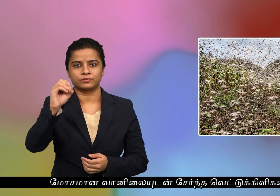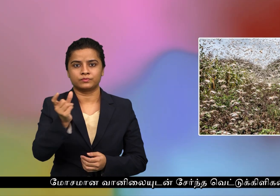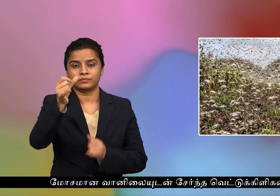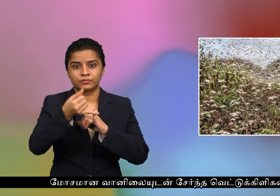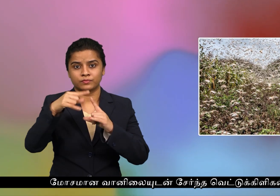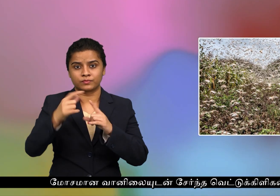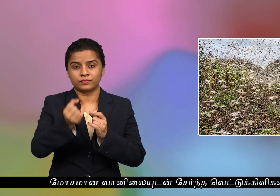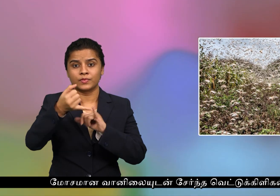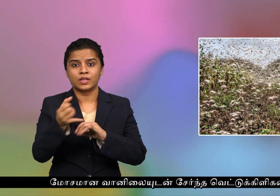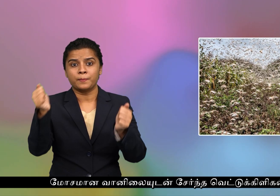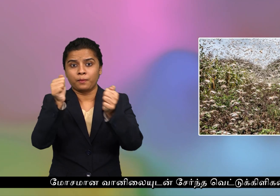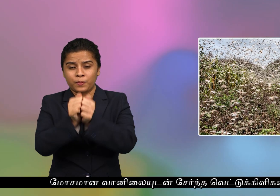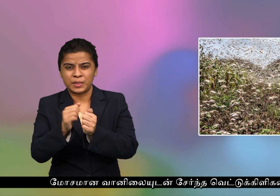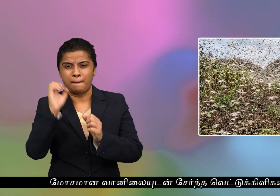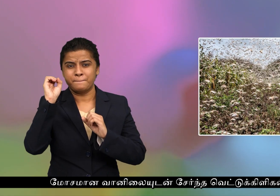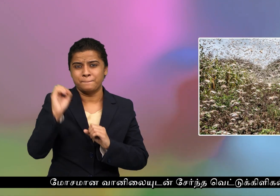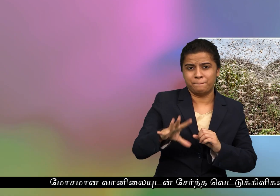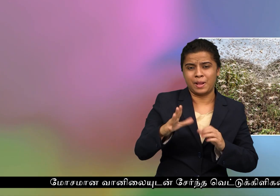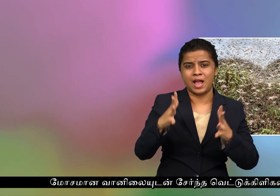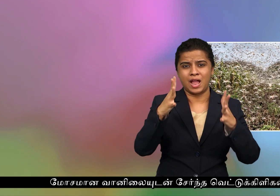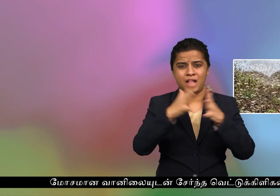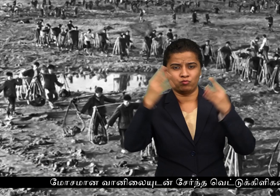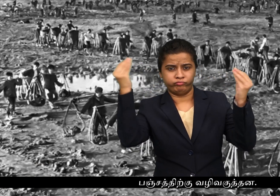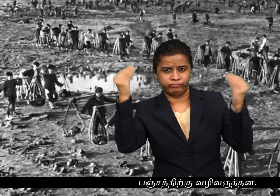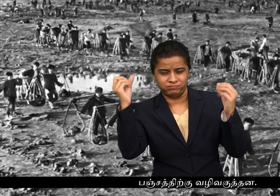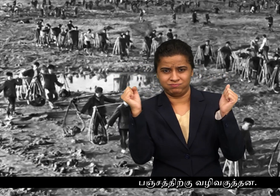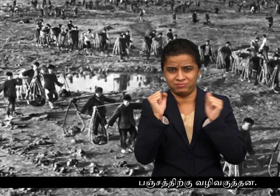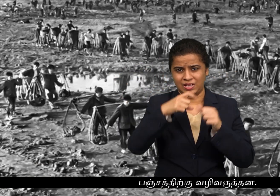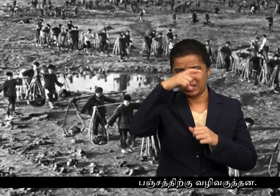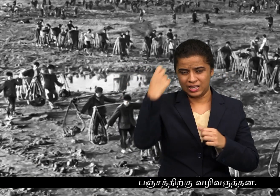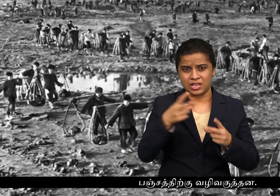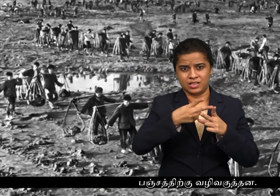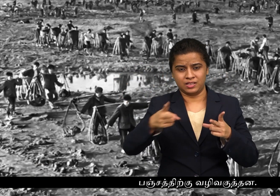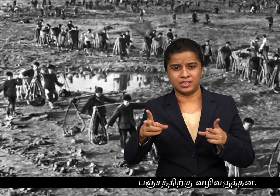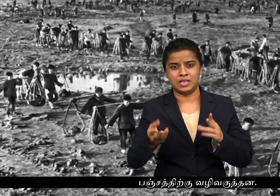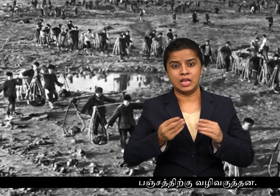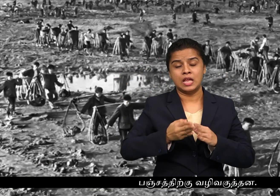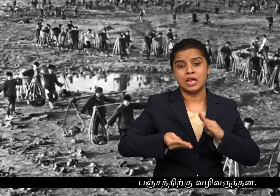மோசமான வானிலையுடன் சேர்ந்த வெட்டுக்கிளிகள் பெரும் சீன பஞ்சத்திற்கு வழிவகுத்தன.